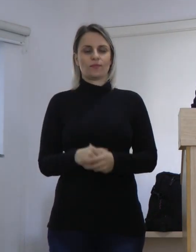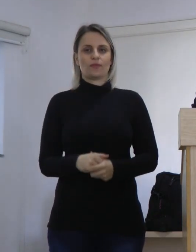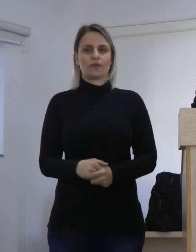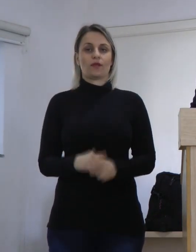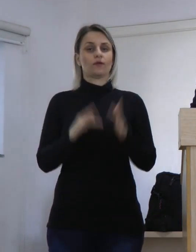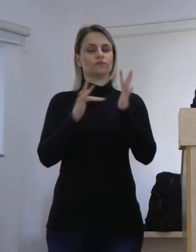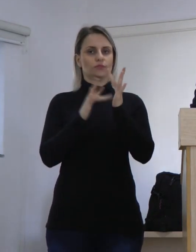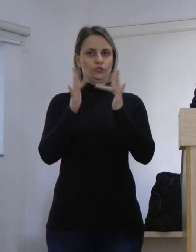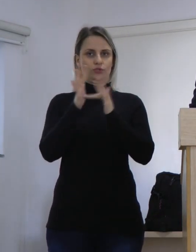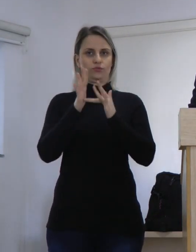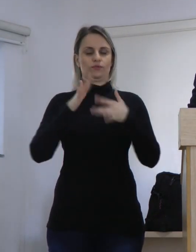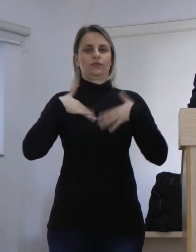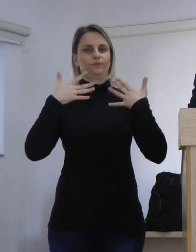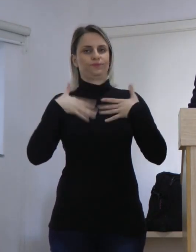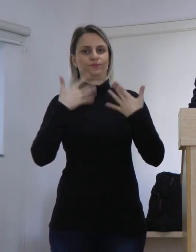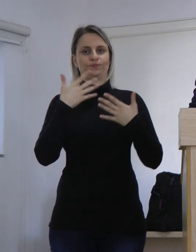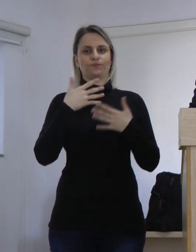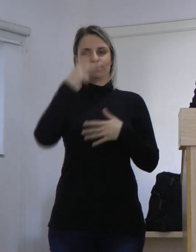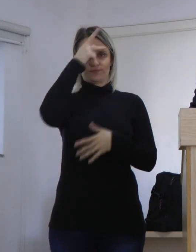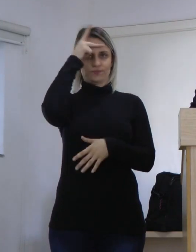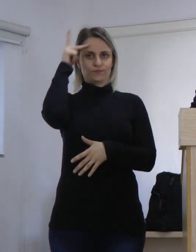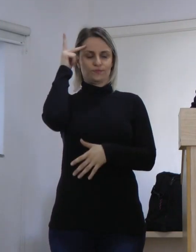de Johann Sebastian Bach.